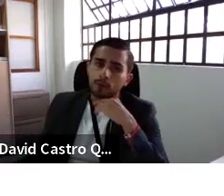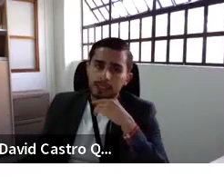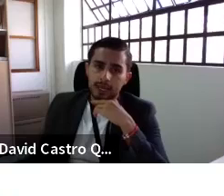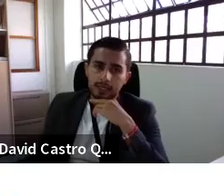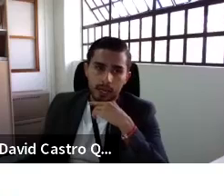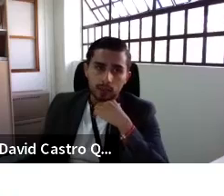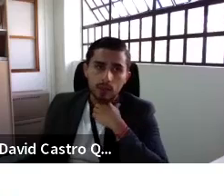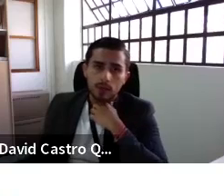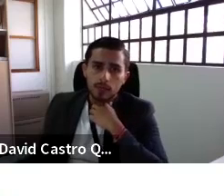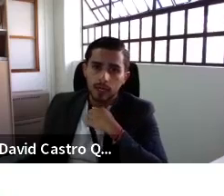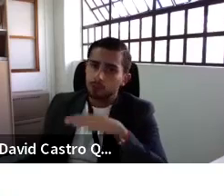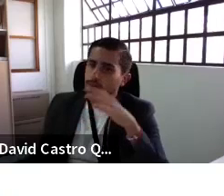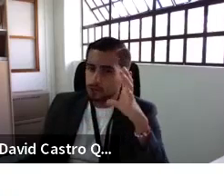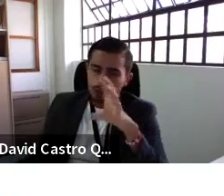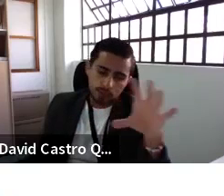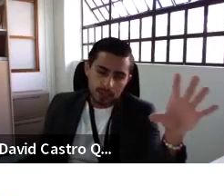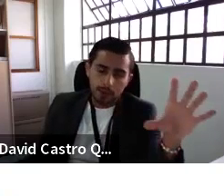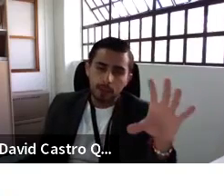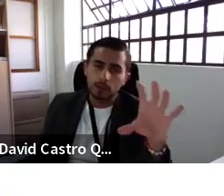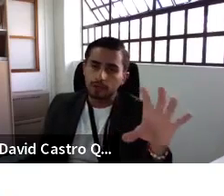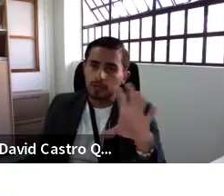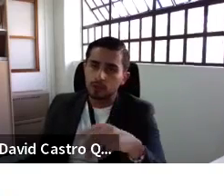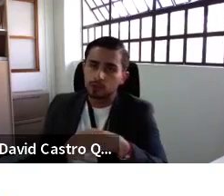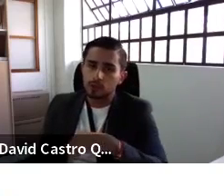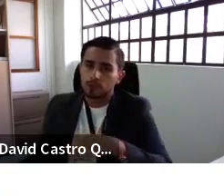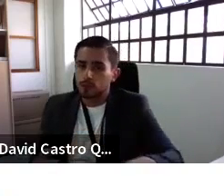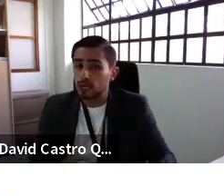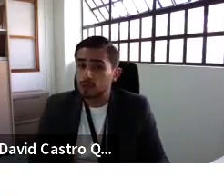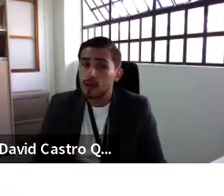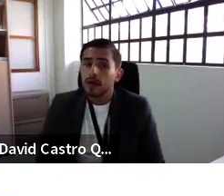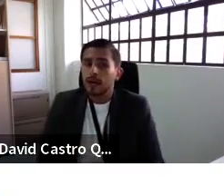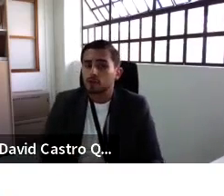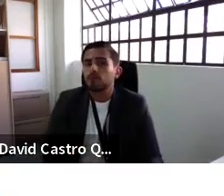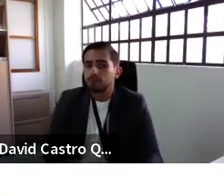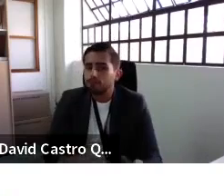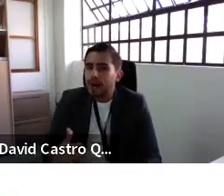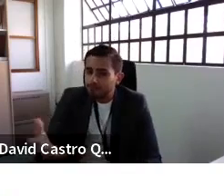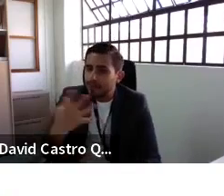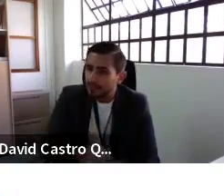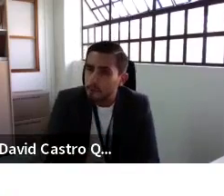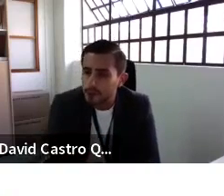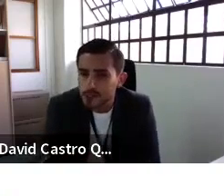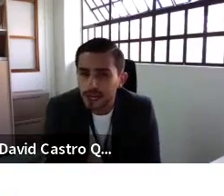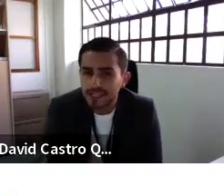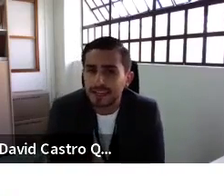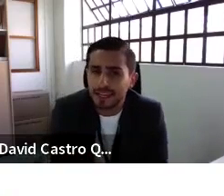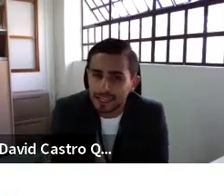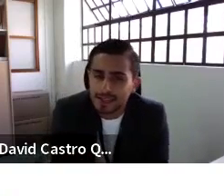potencializando, ¿cierto? Esto es, pues, simplemente una definición de estos tres procesos. Eso va parte de un proceso de las ingenierías